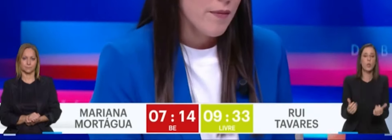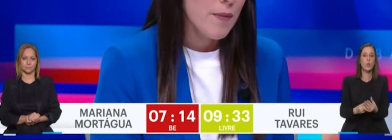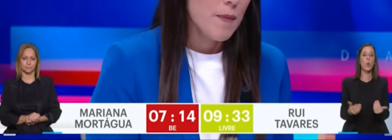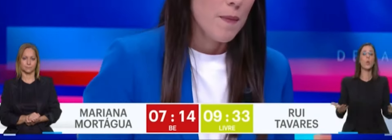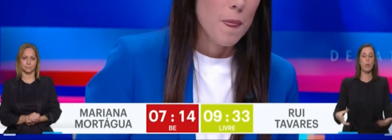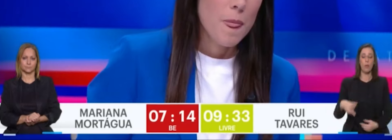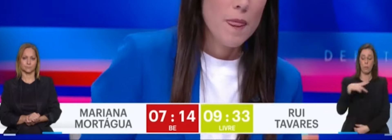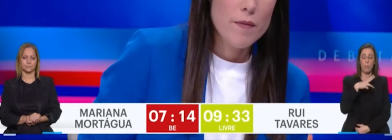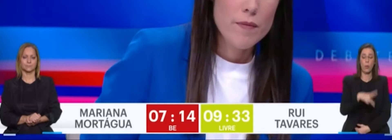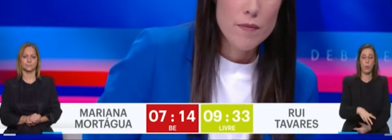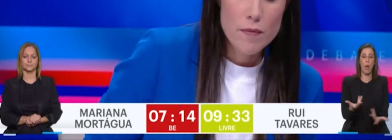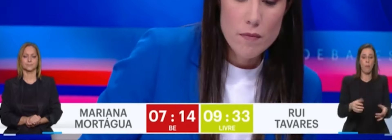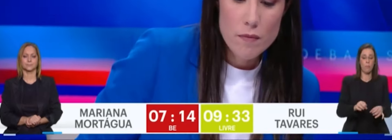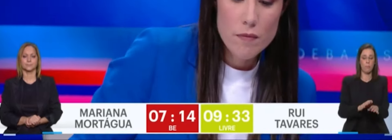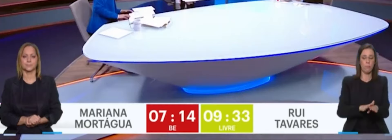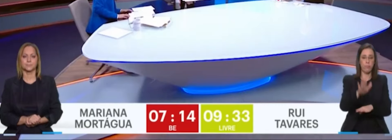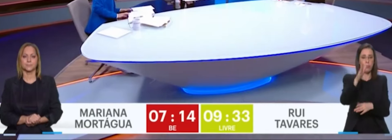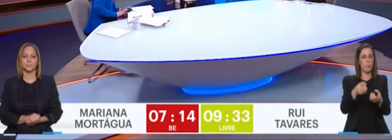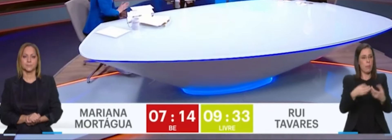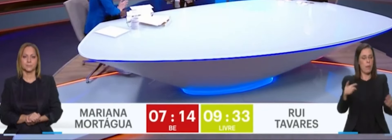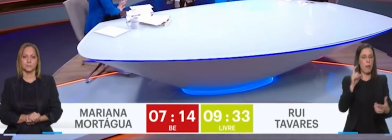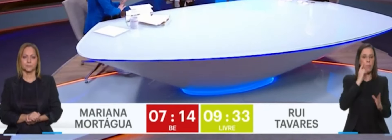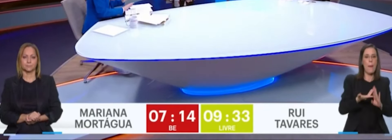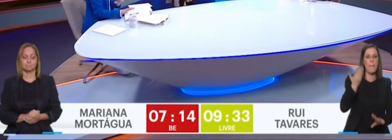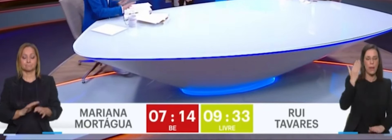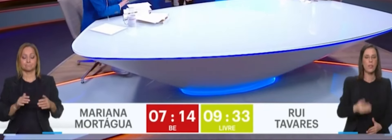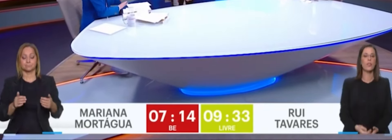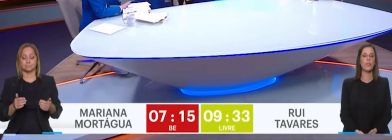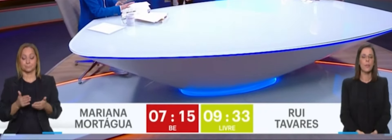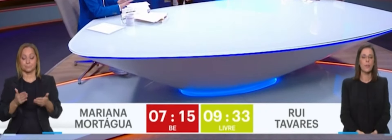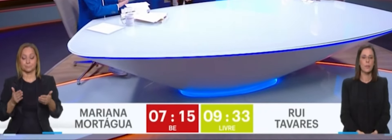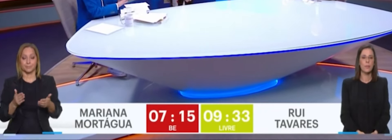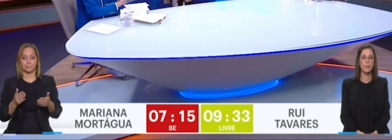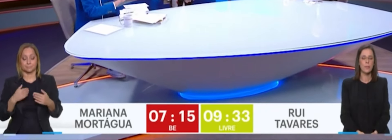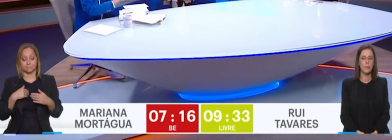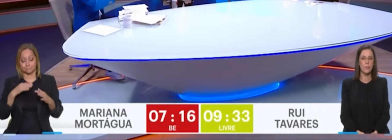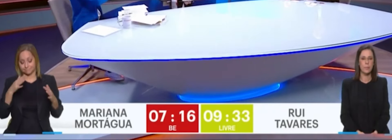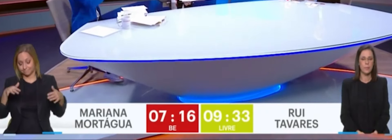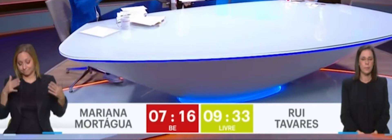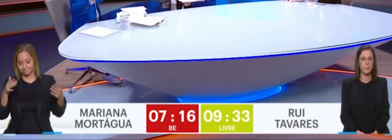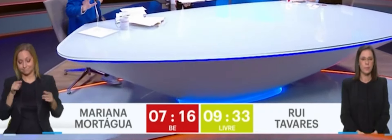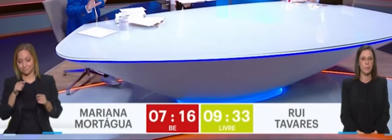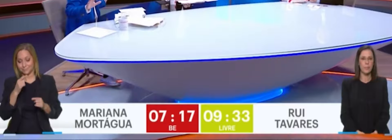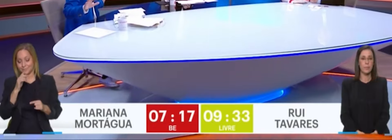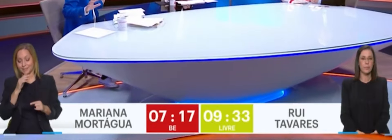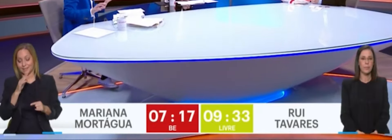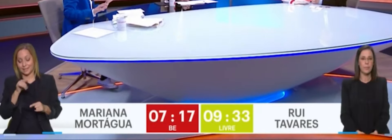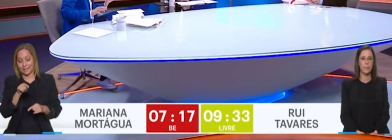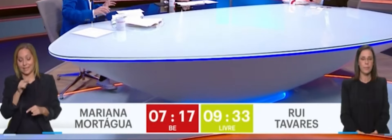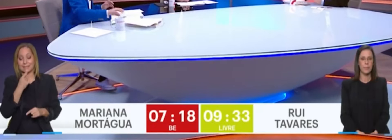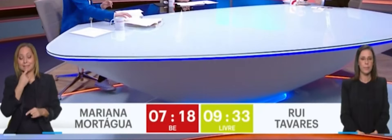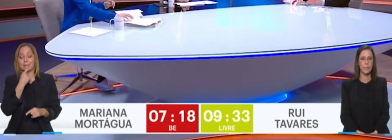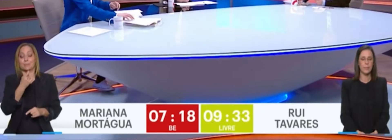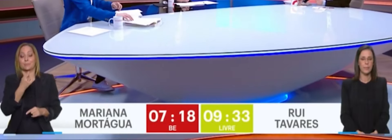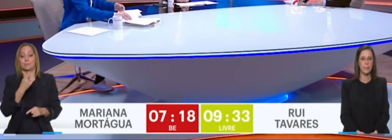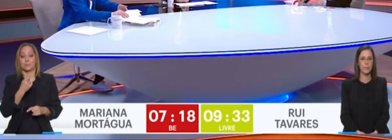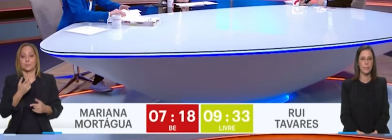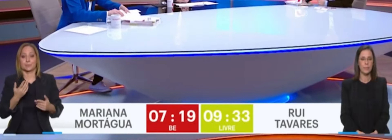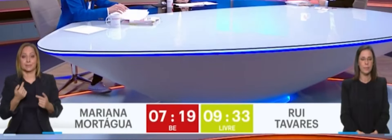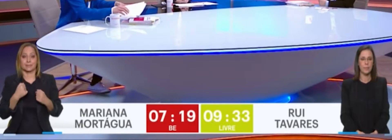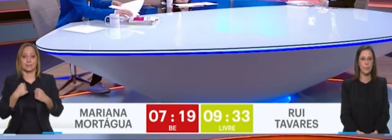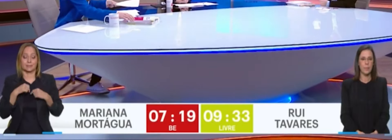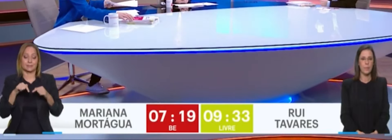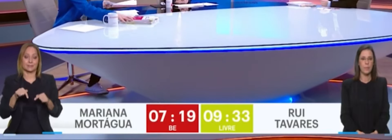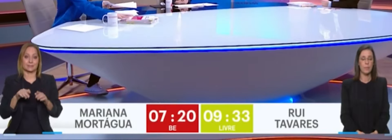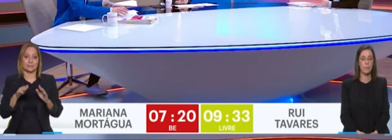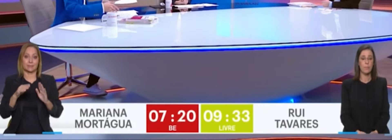pôr Portugal a crescer de forma mais sustentada enfim isso é a pergunta para todo deixo ficar aqui o